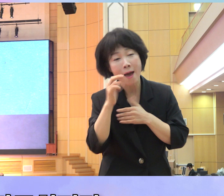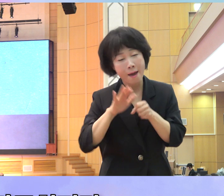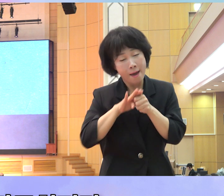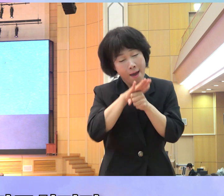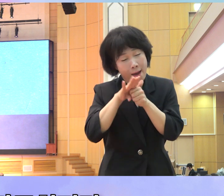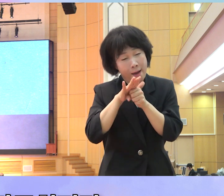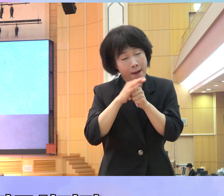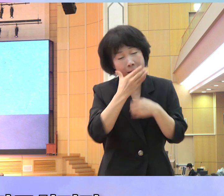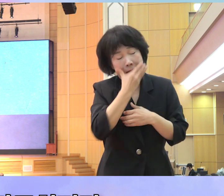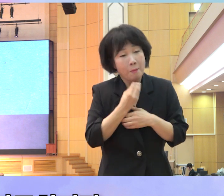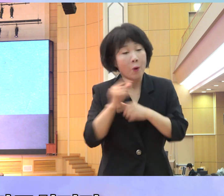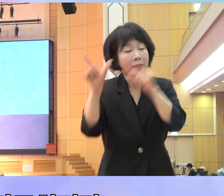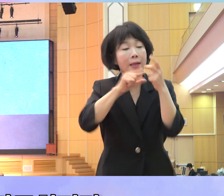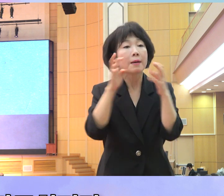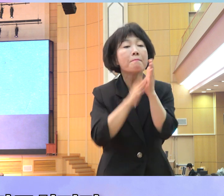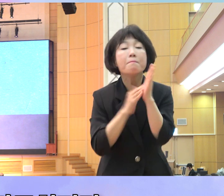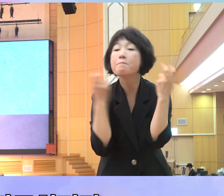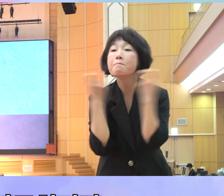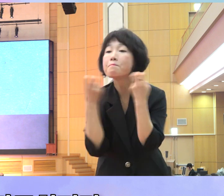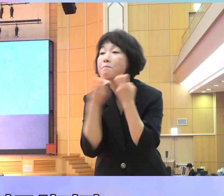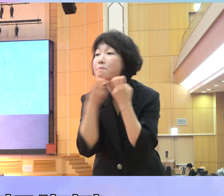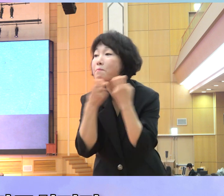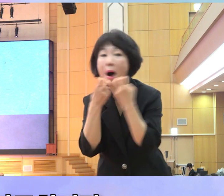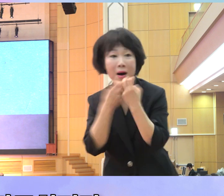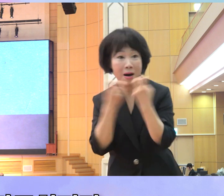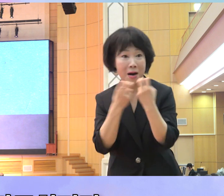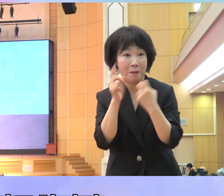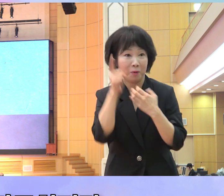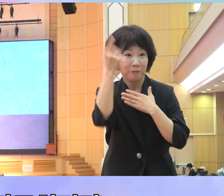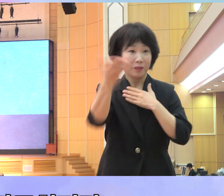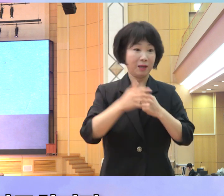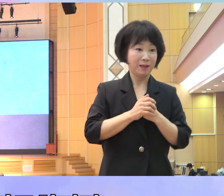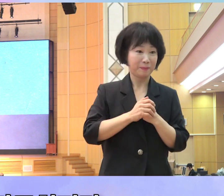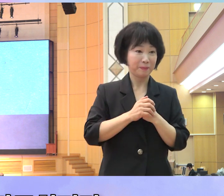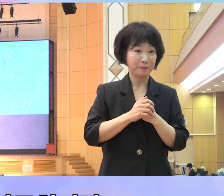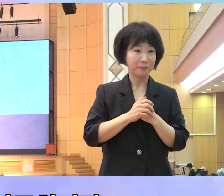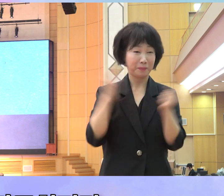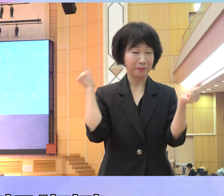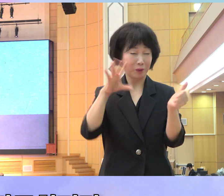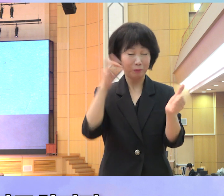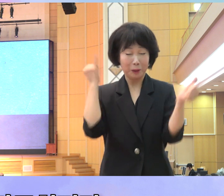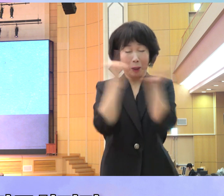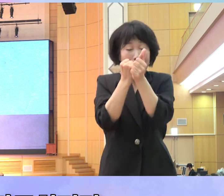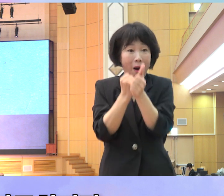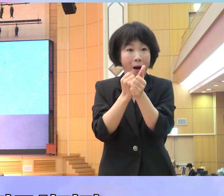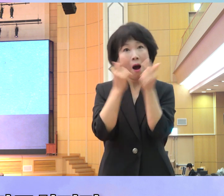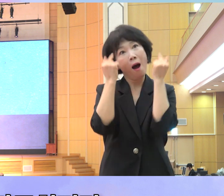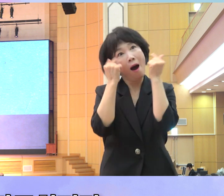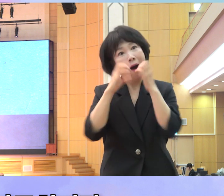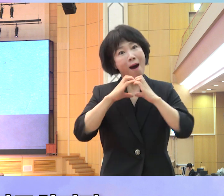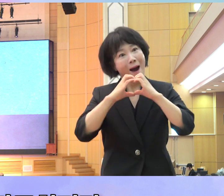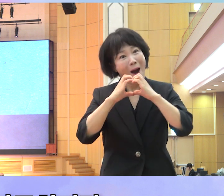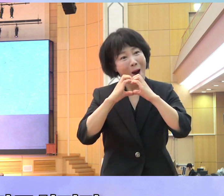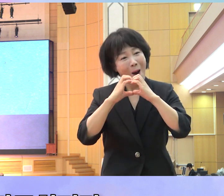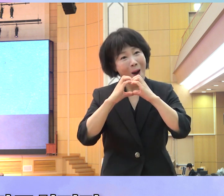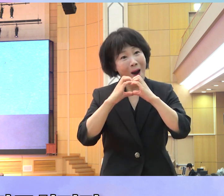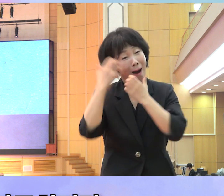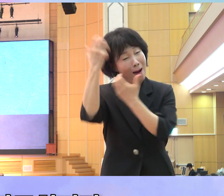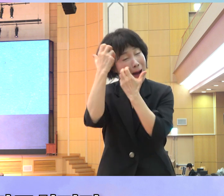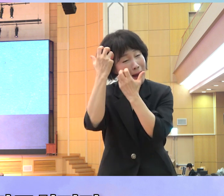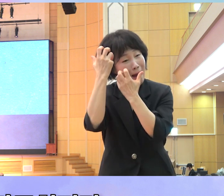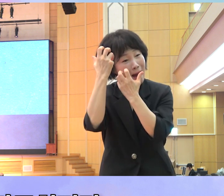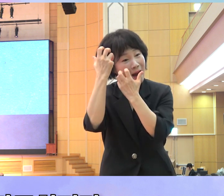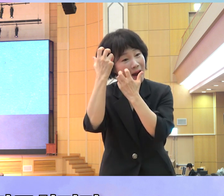그 애틋함으로 살아가요. 그 다음에 어느 정도 시간이 지나면요, 이 긍휼함, 서로